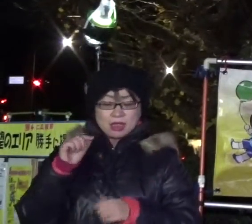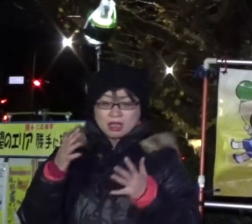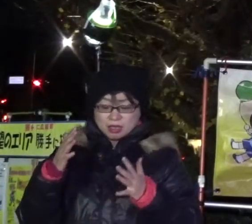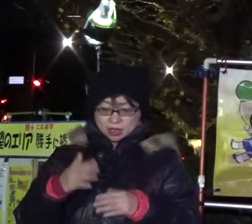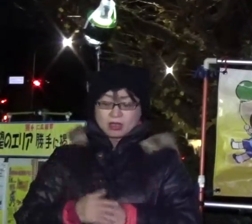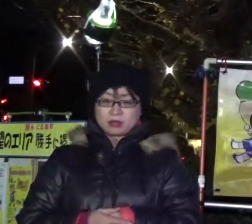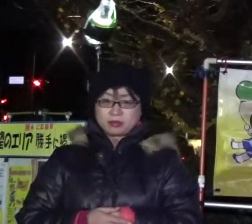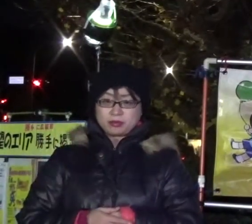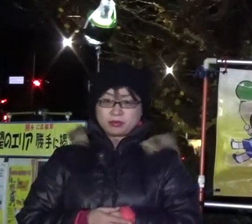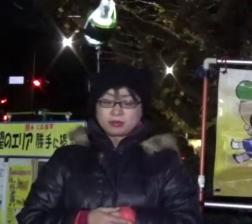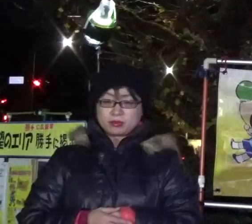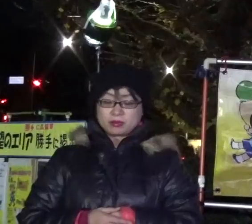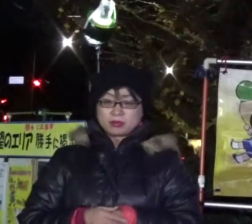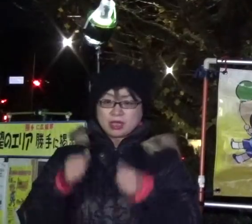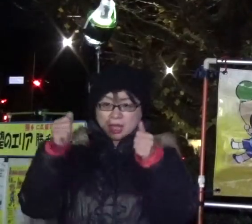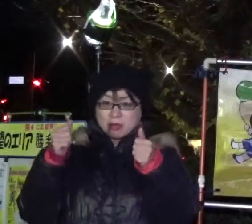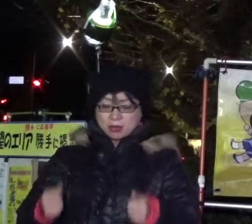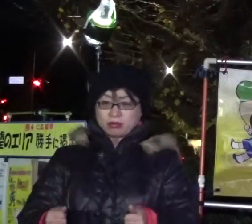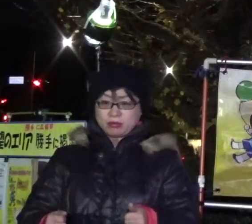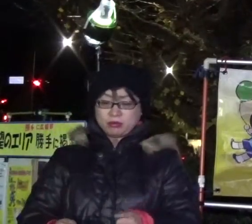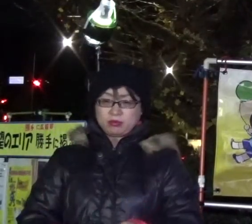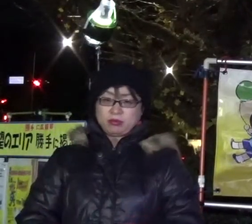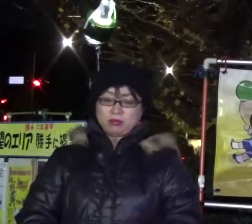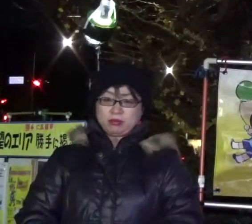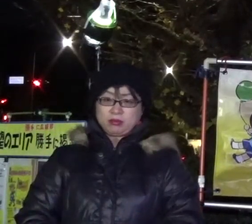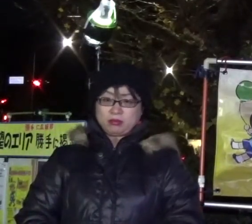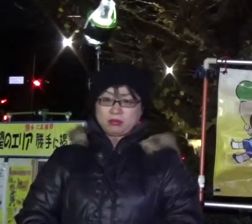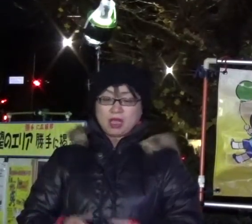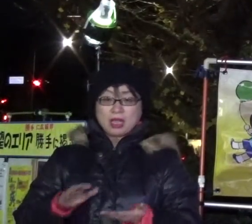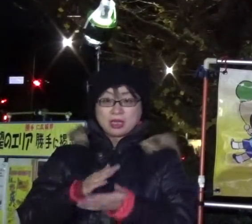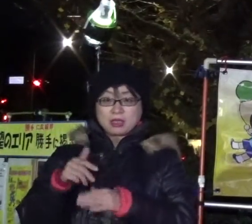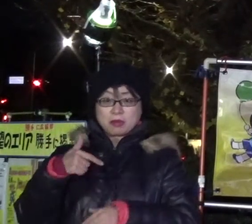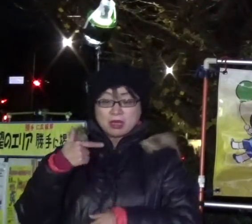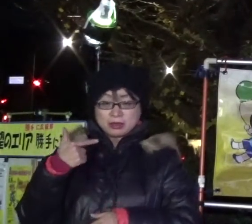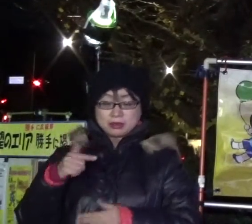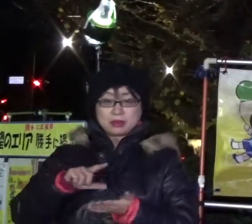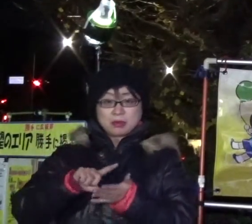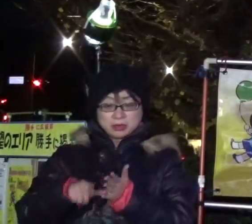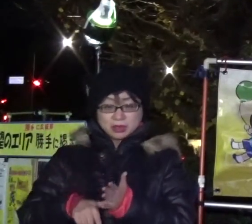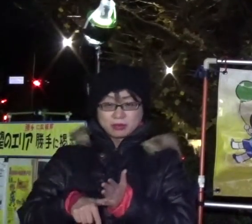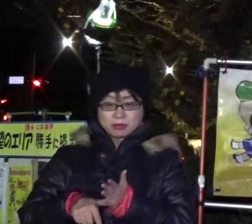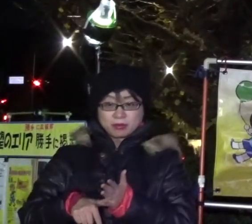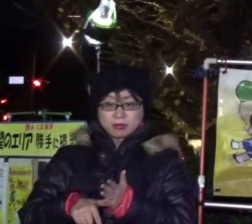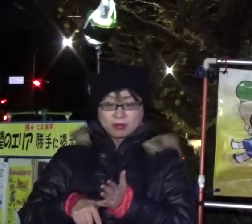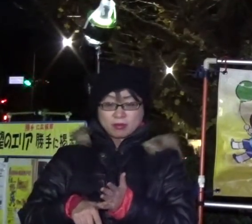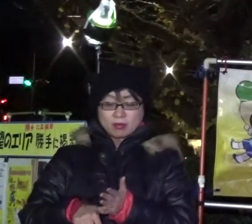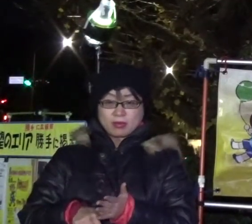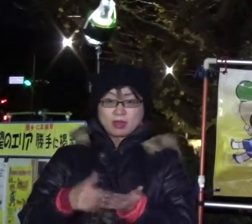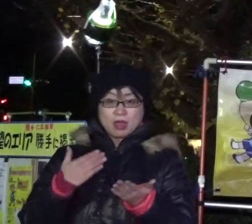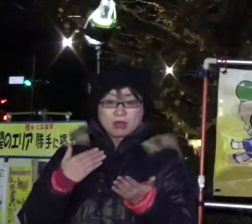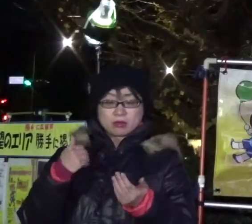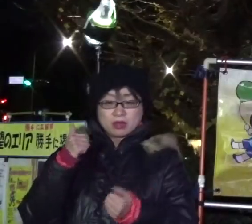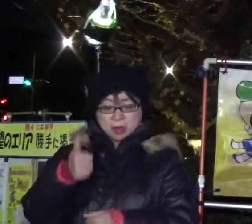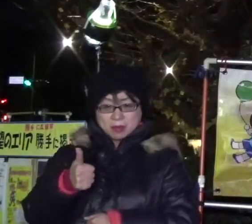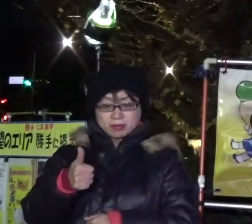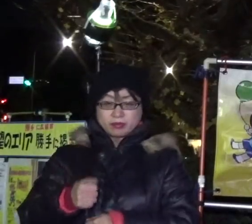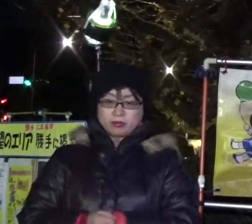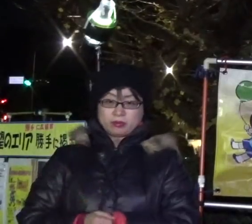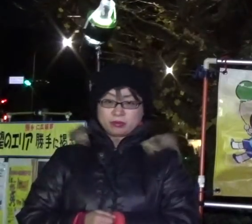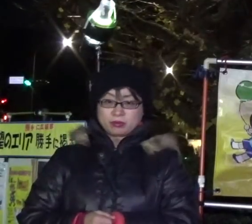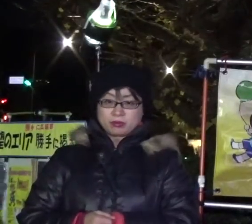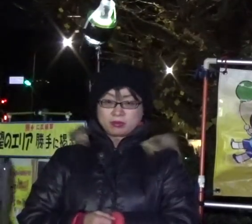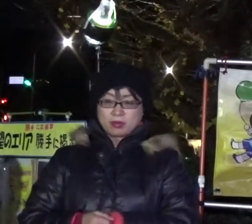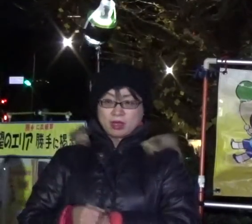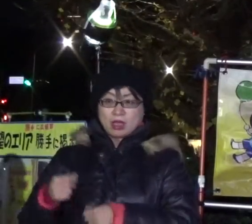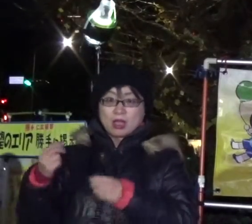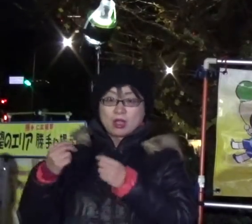が頑固で全然言うこと聞かないから裁判に訴えて、で埼玉地裁一審で違法判決が出て、そしたら埼玉市は早速上告しやが